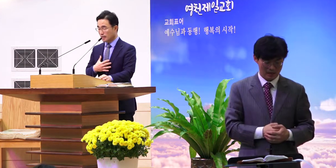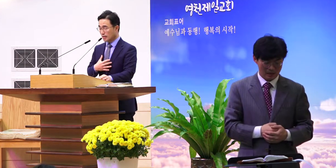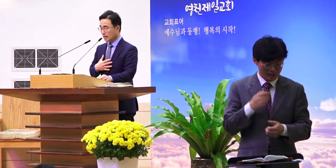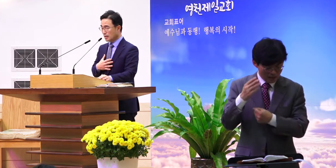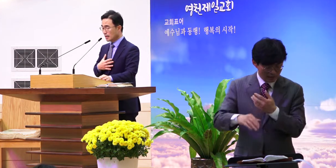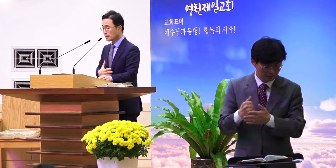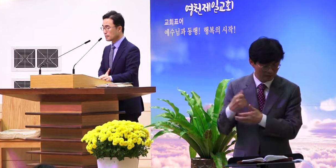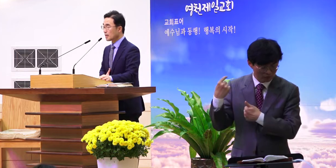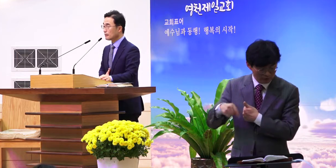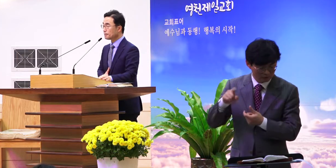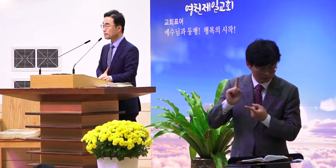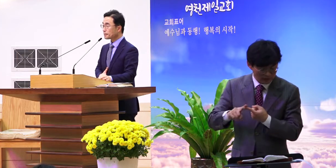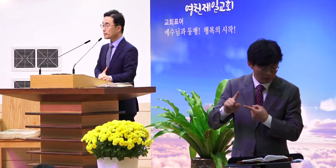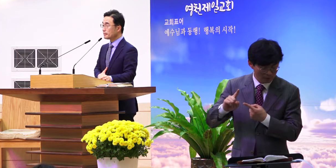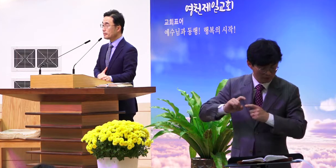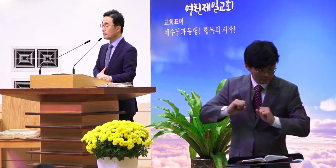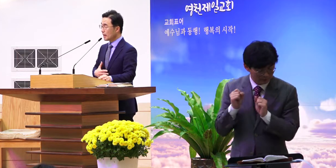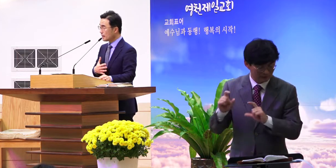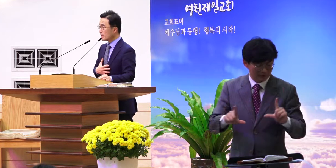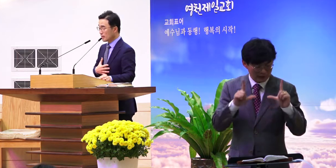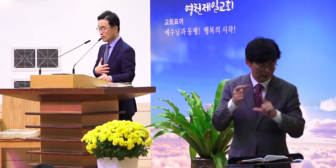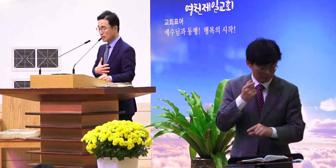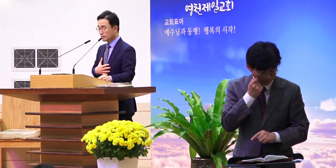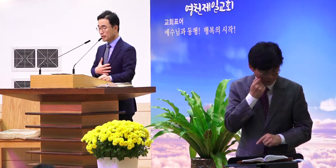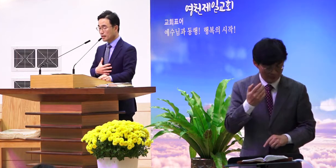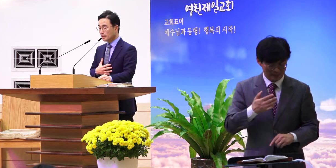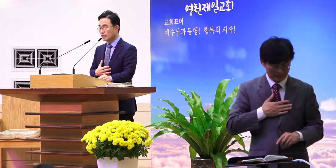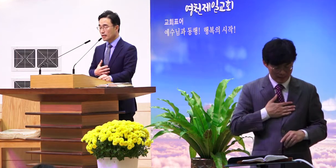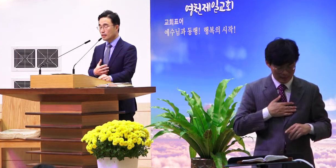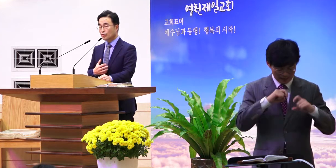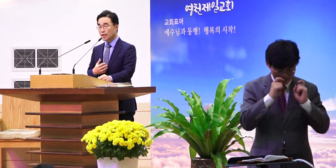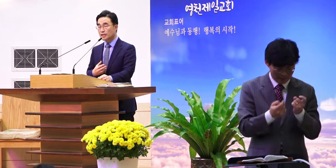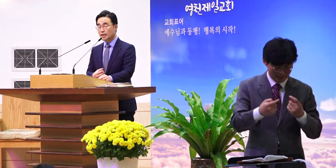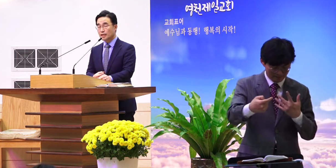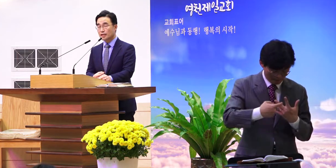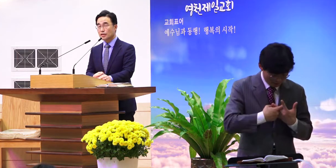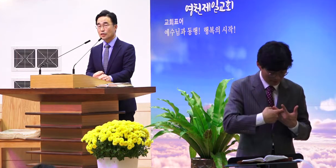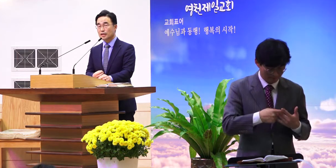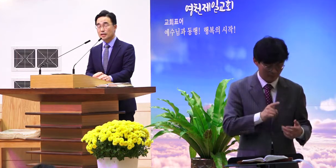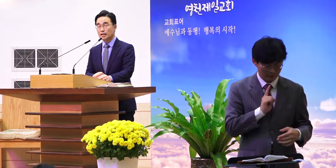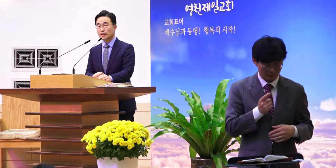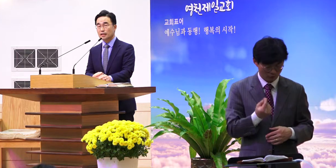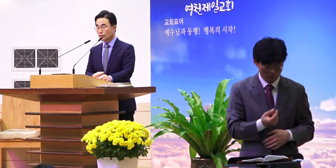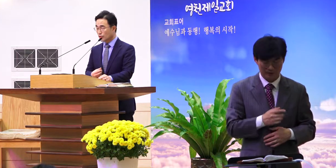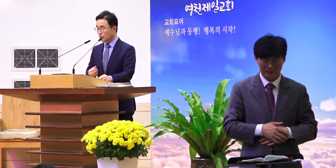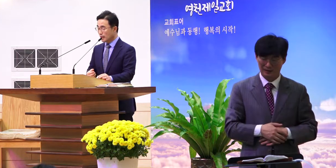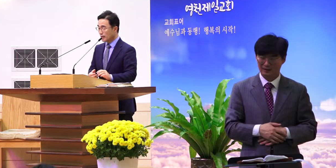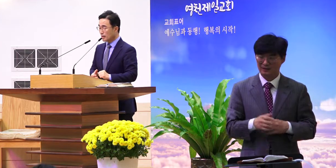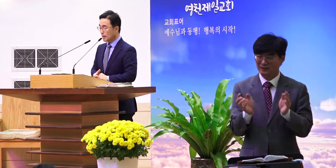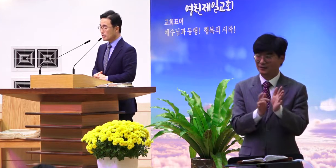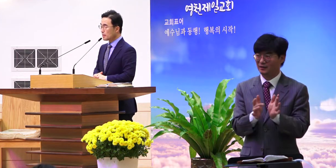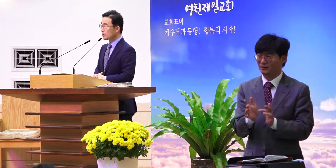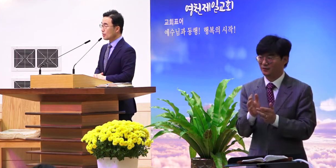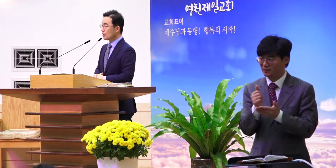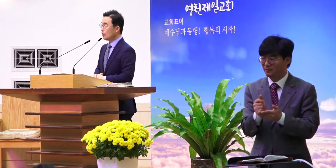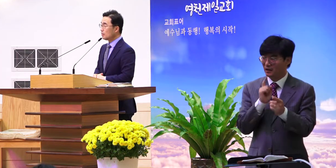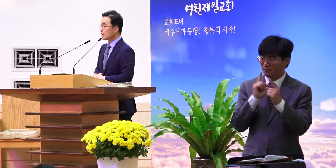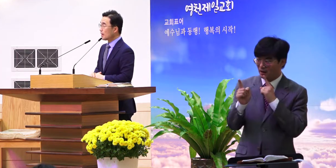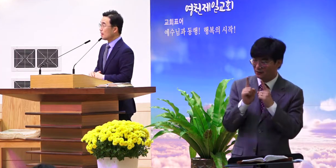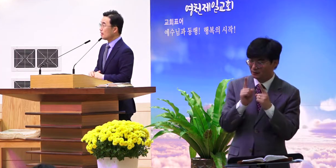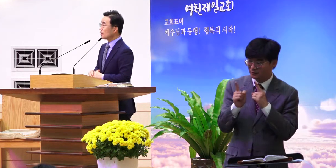이야기가 같습니다. 나의 이야기인 것 같습니다. 우리의 신앙이 성경의 진리, 그리고 예수님의